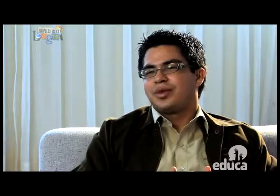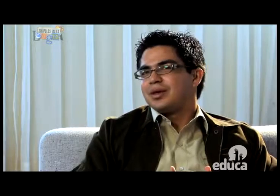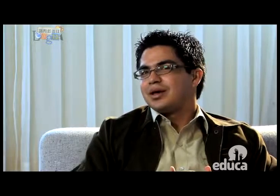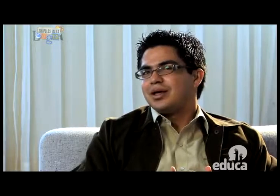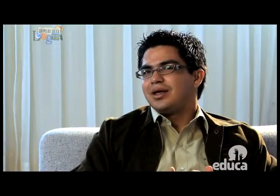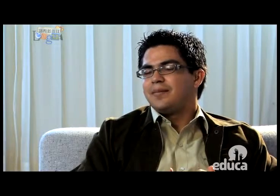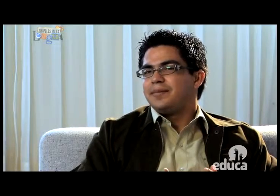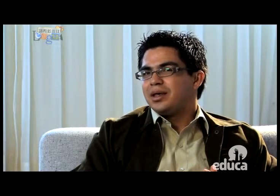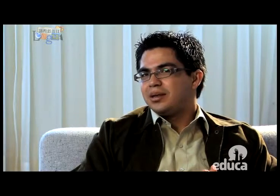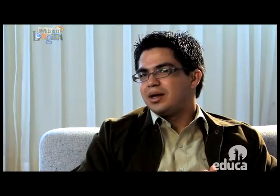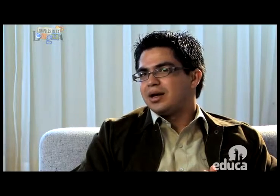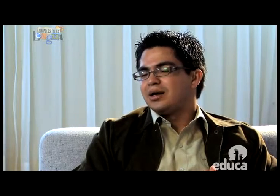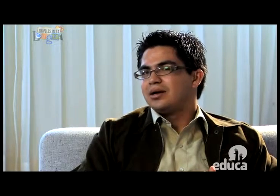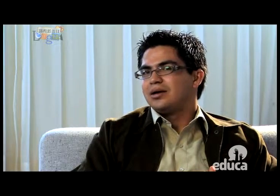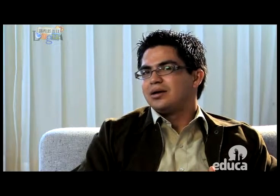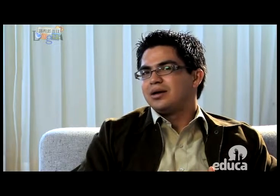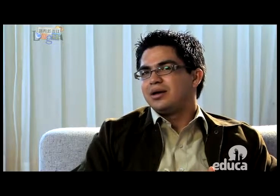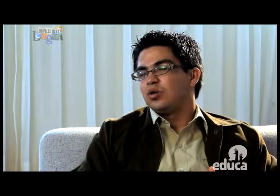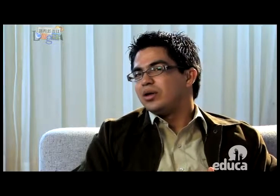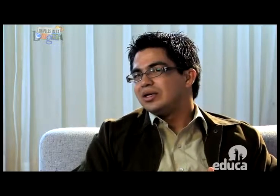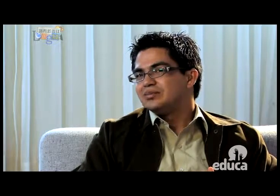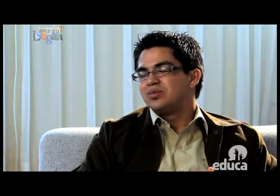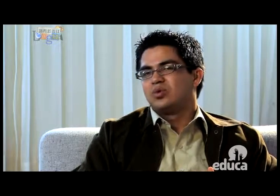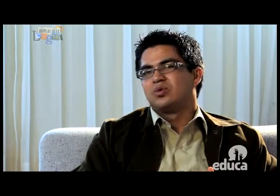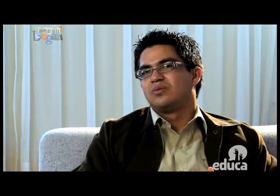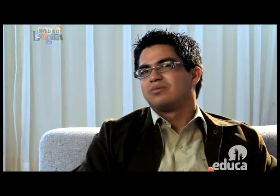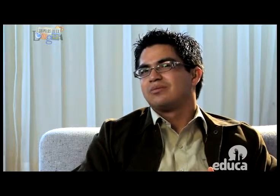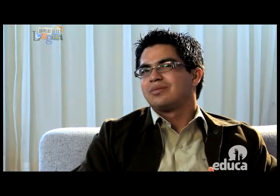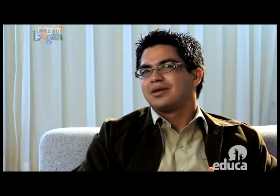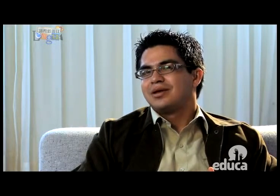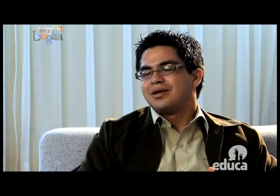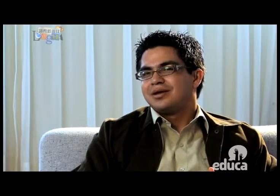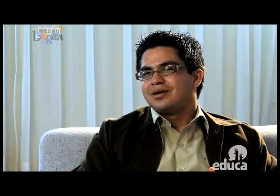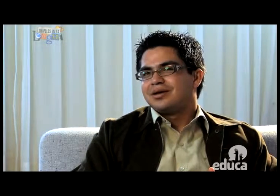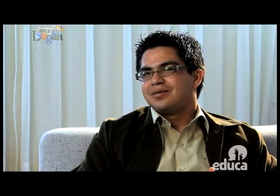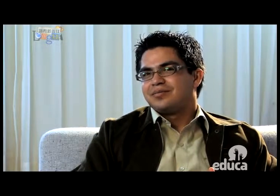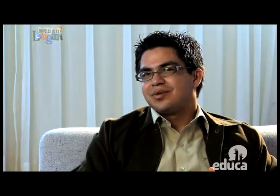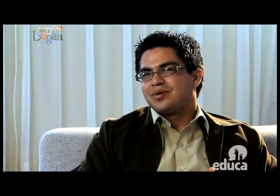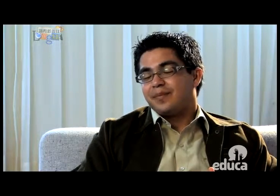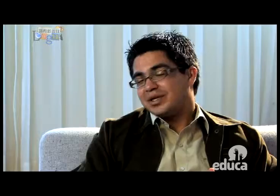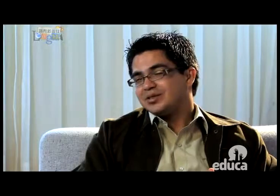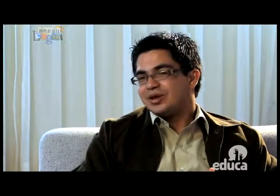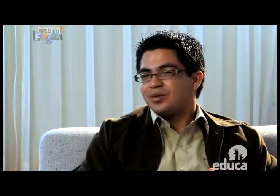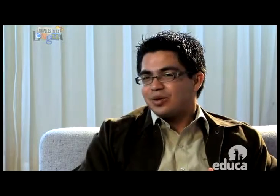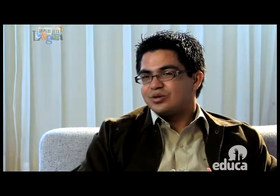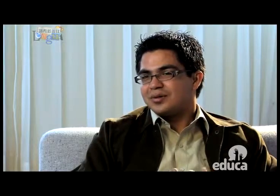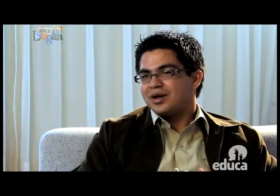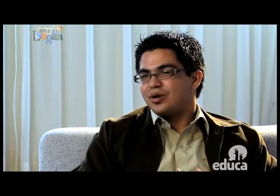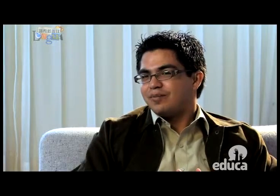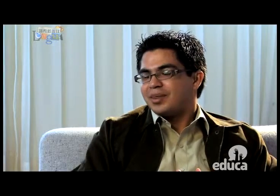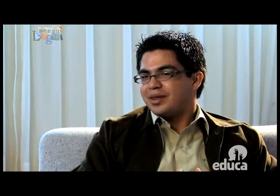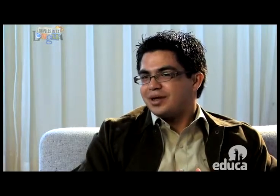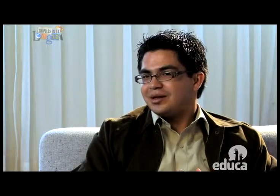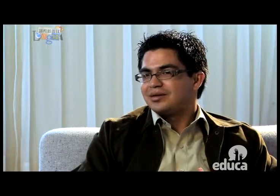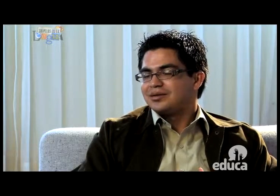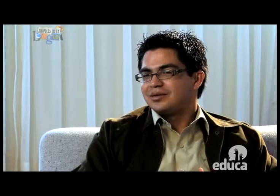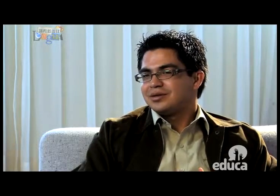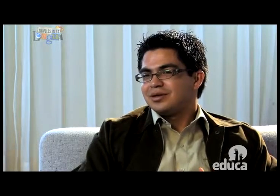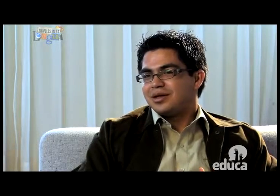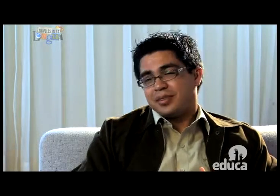dije, envidia, egoísmo. Yo pienso que todos deben compartir y tratar